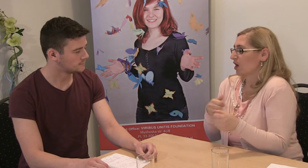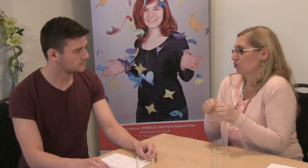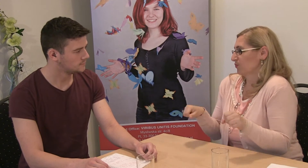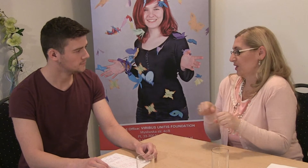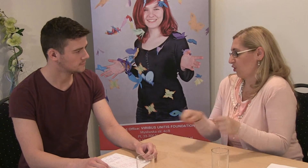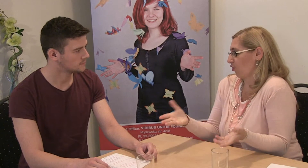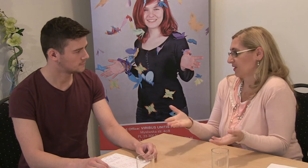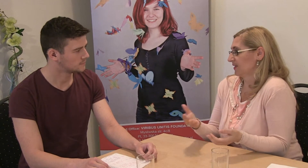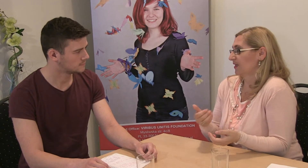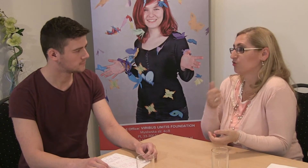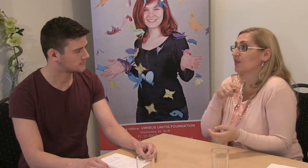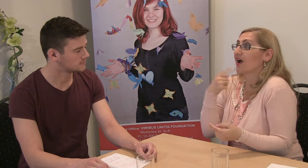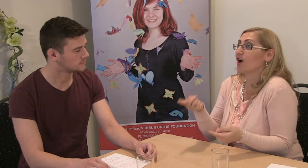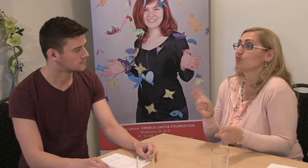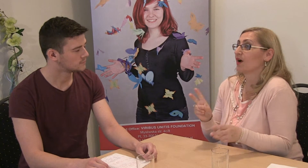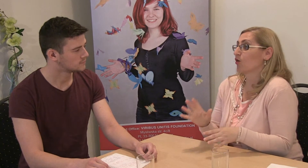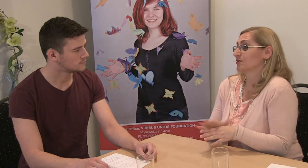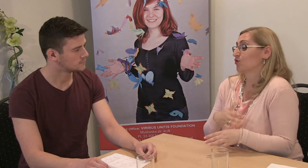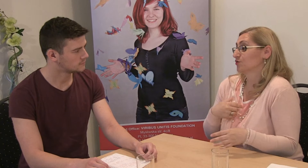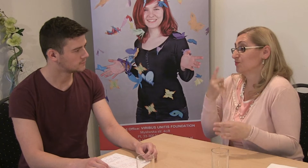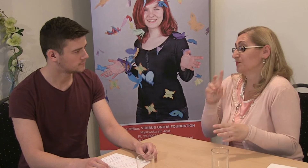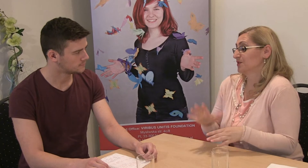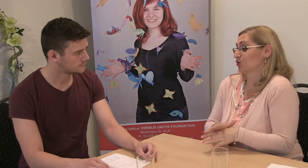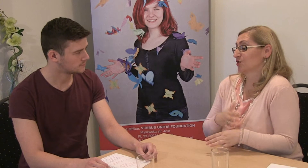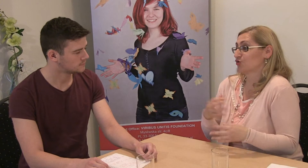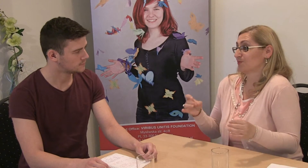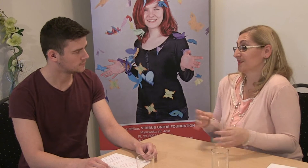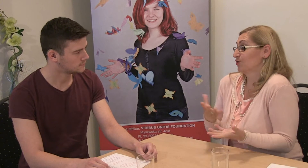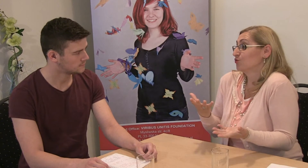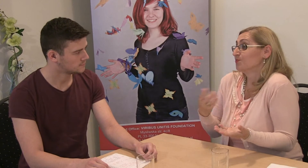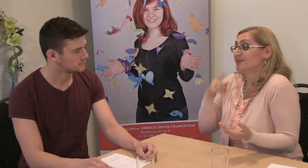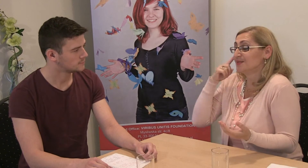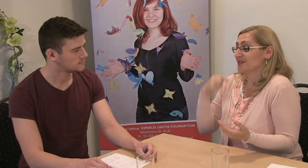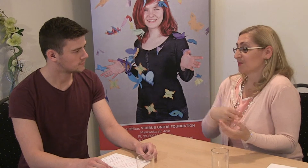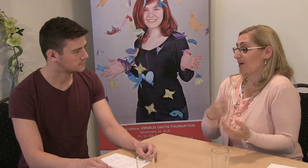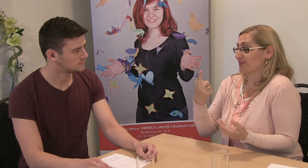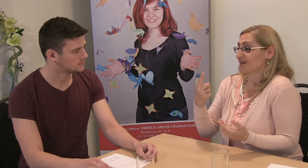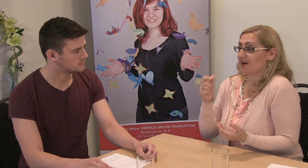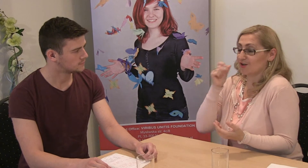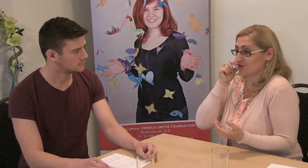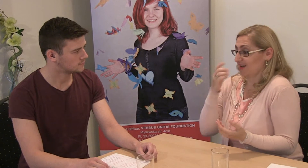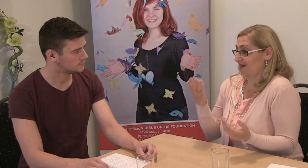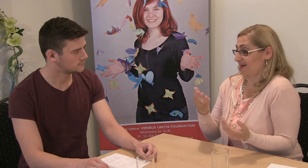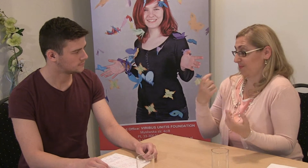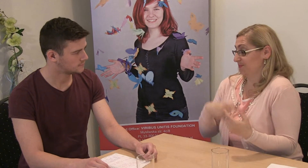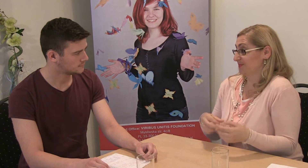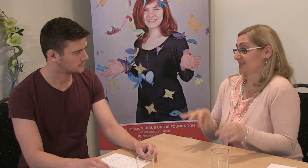na poboljšanju situacije gluvih. Da kažem kako se osjećam. Osjećam se srećno. Prva